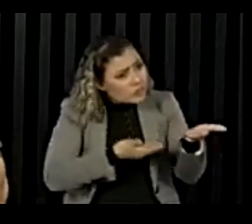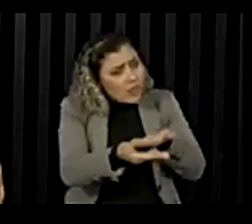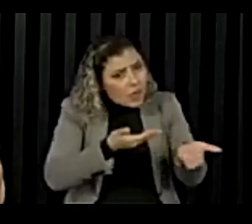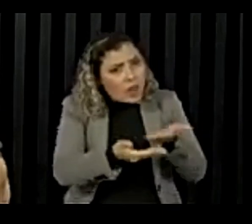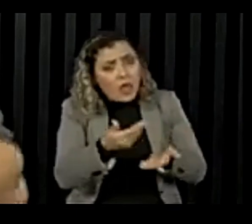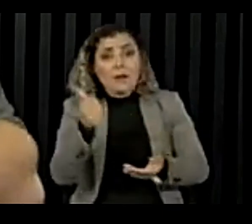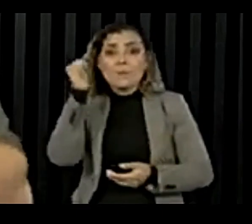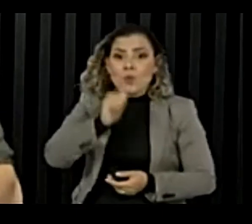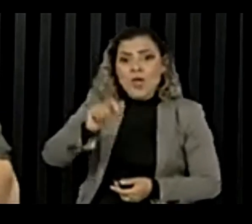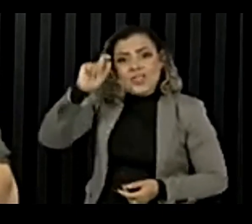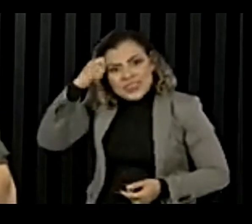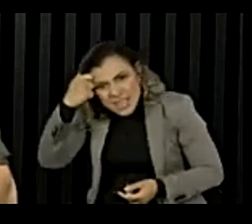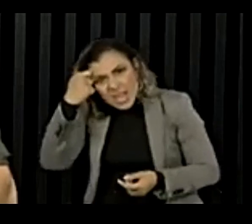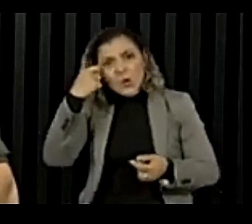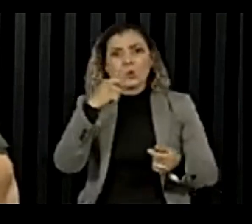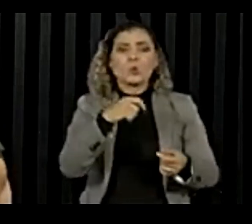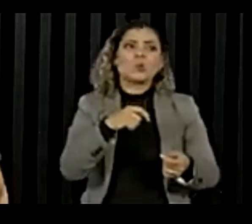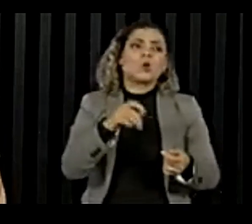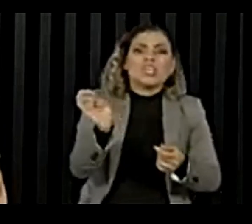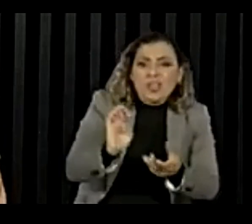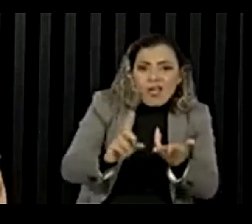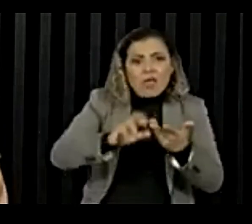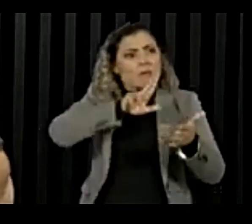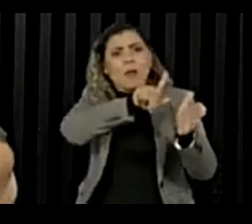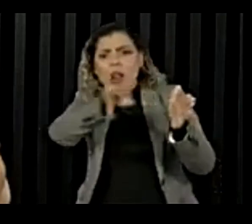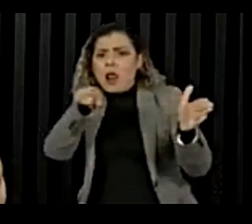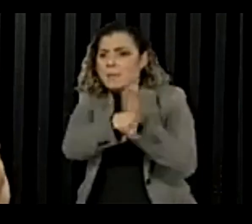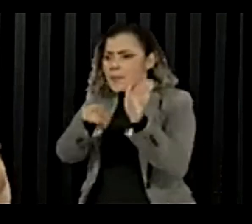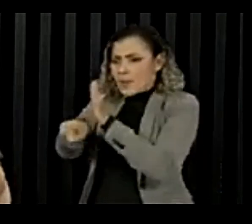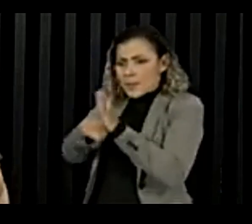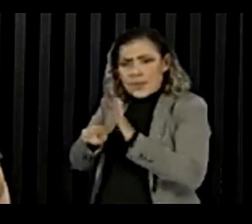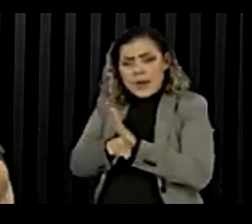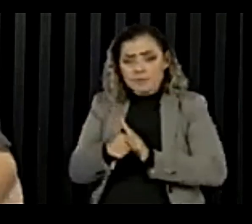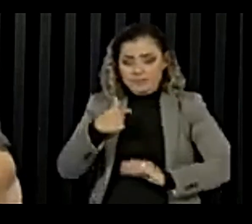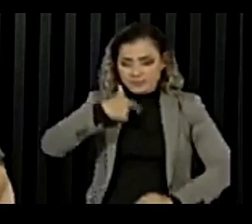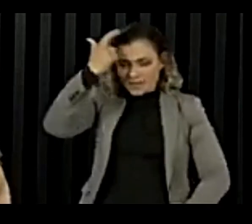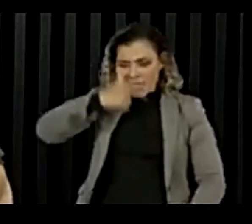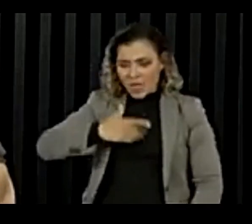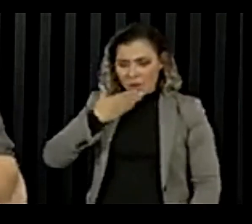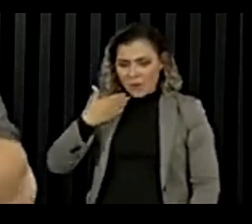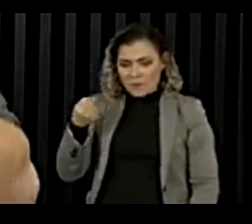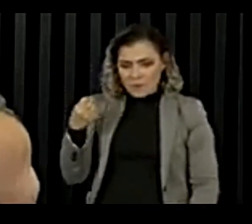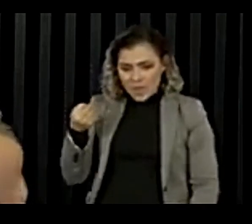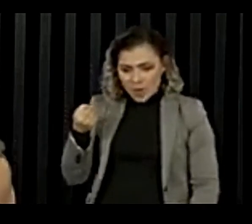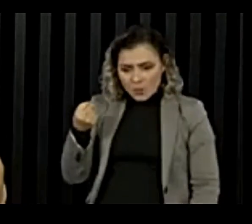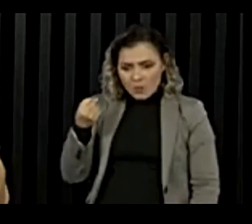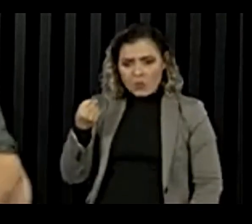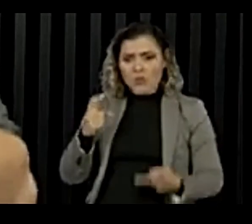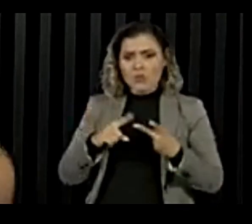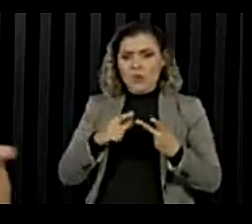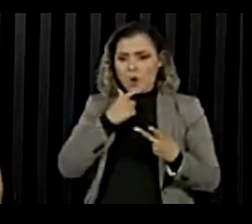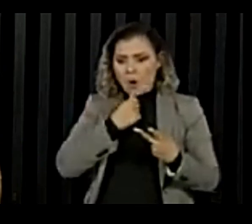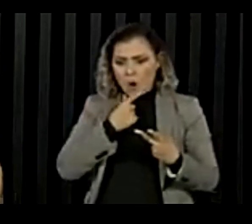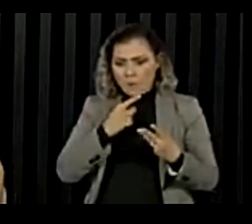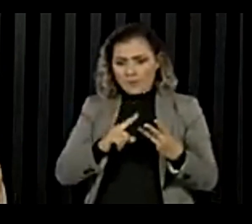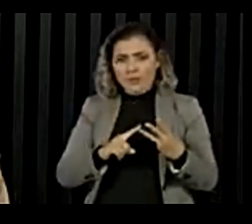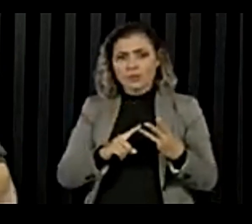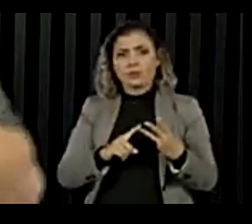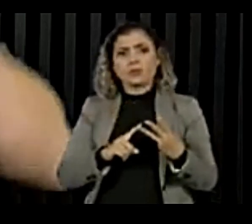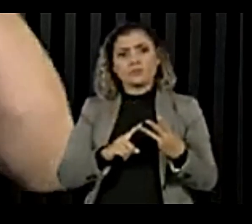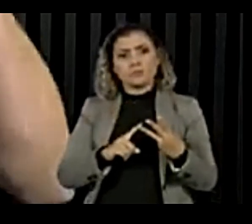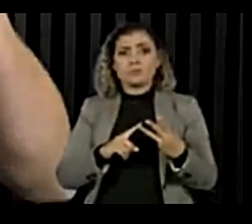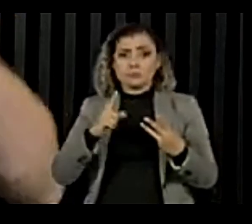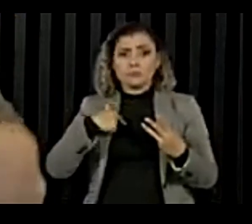para negros, você começa a enxergar que você, como branco, ou hétero, ou homem, que é o meu caso, que eu sou